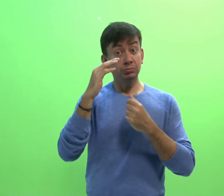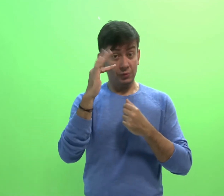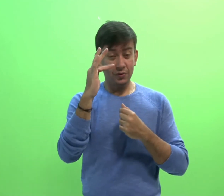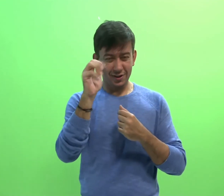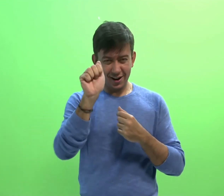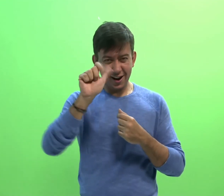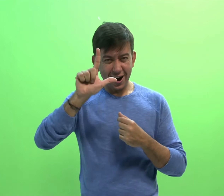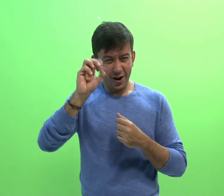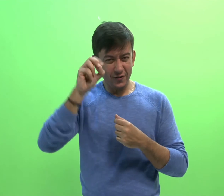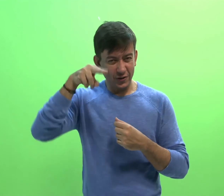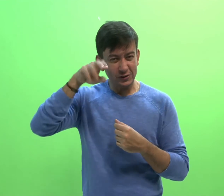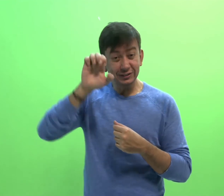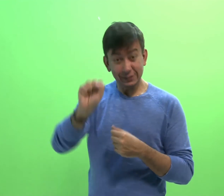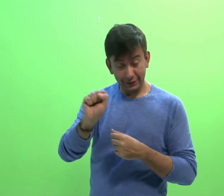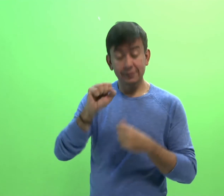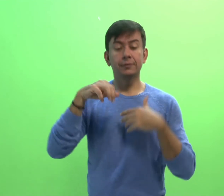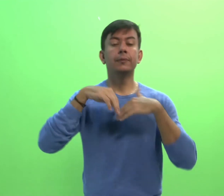Mas os alofones,